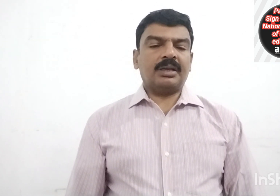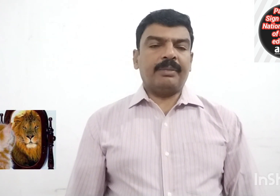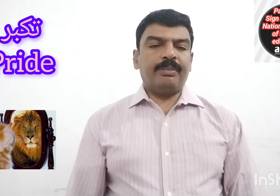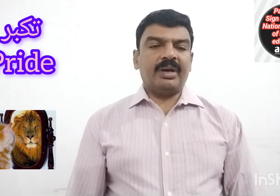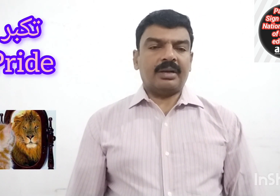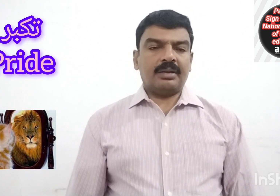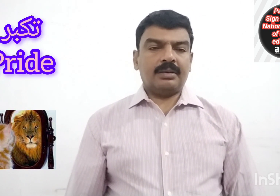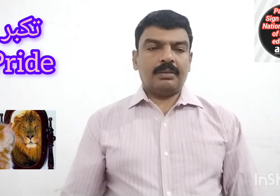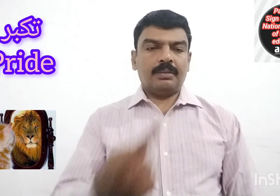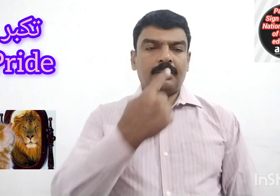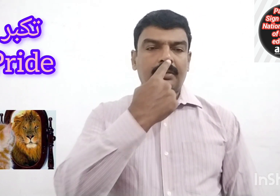तकब्बर,